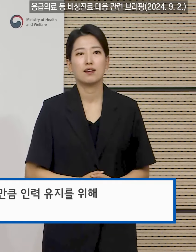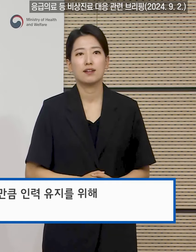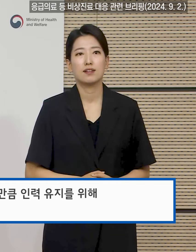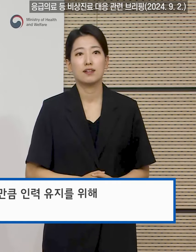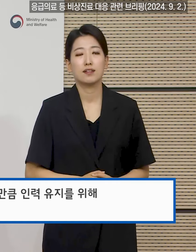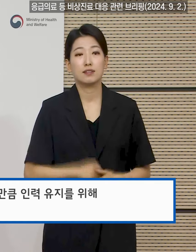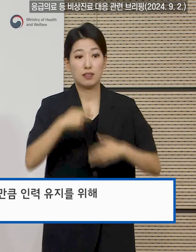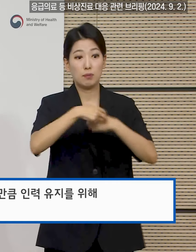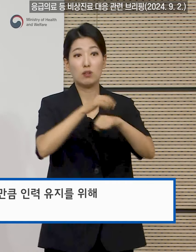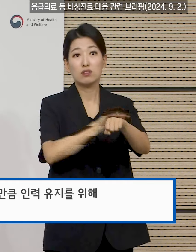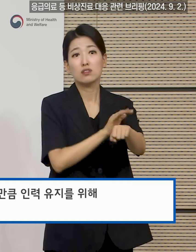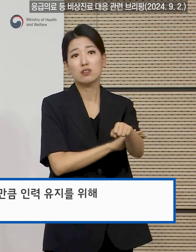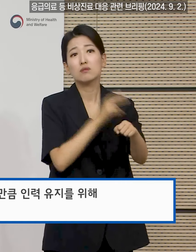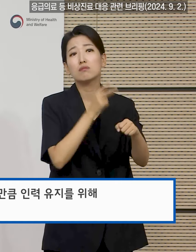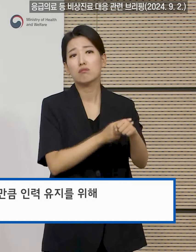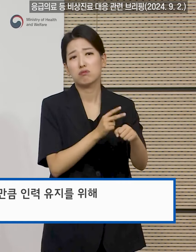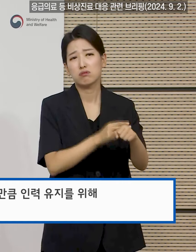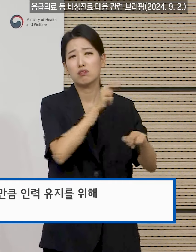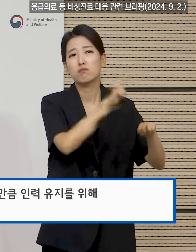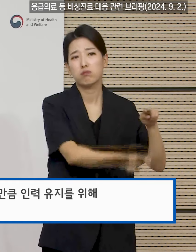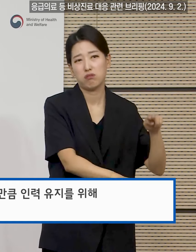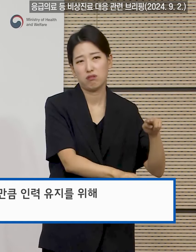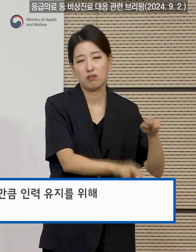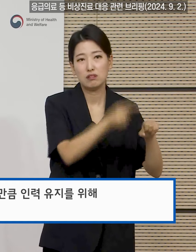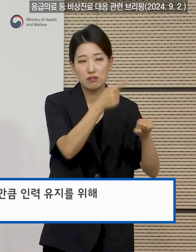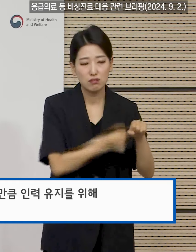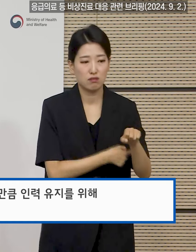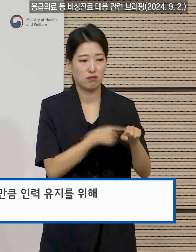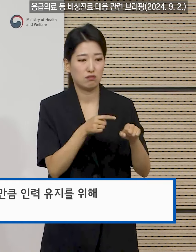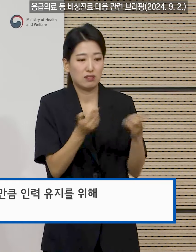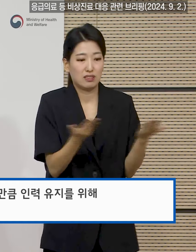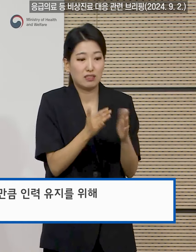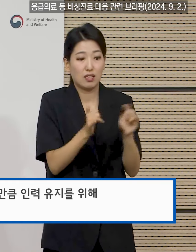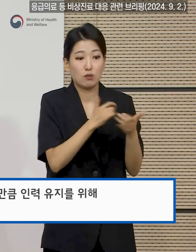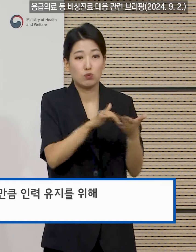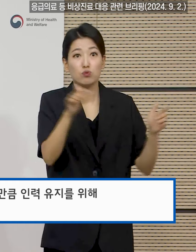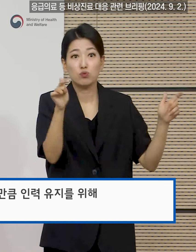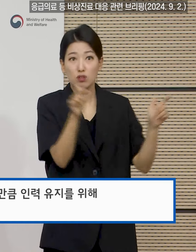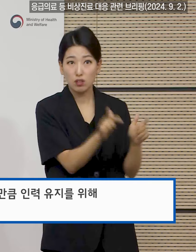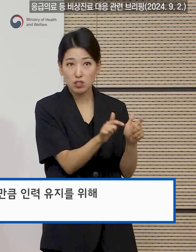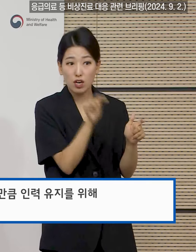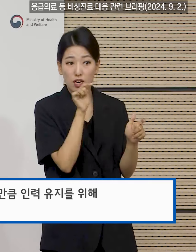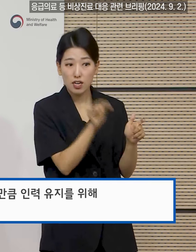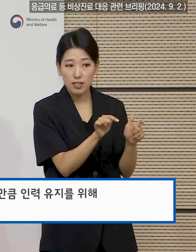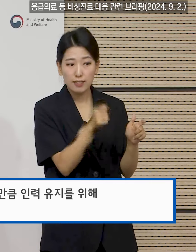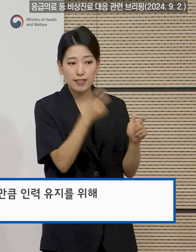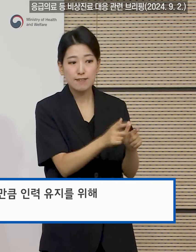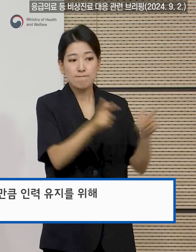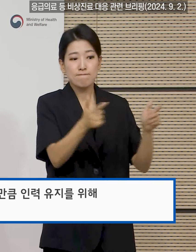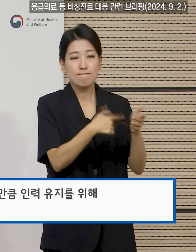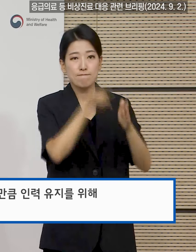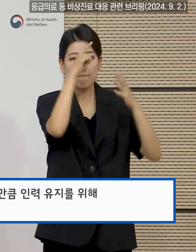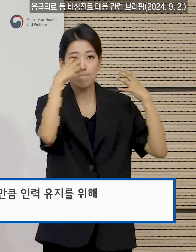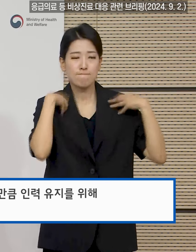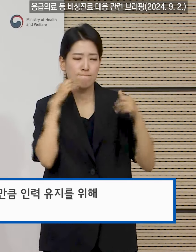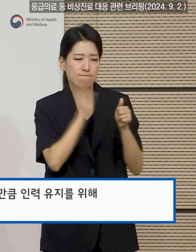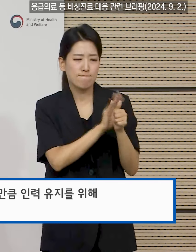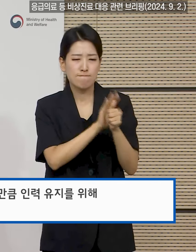전공의 공백으로 응급실 인력이 감소한 만큼 인력 유지를 위해 총력을 기울이고